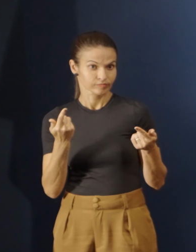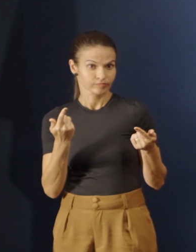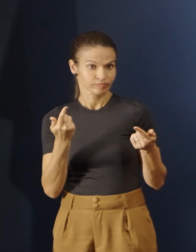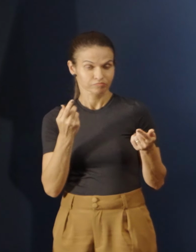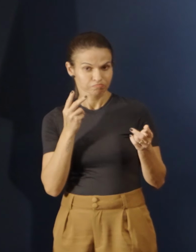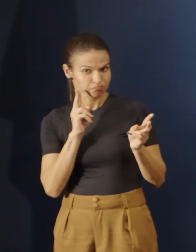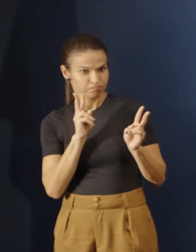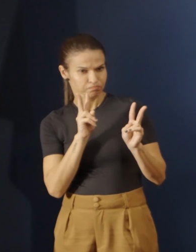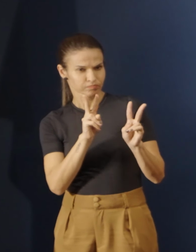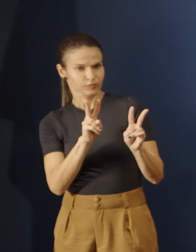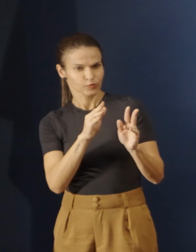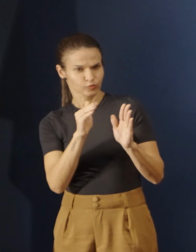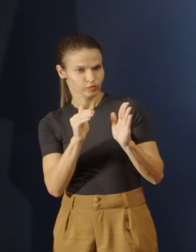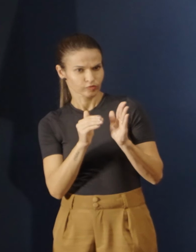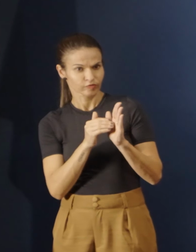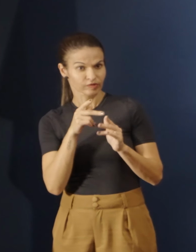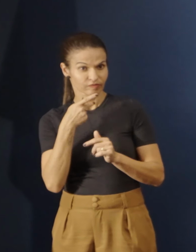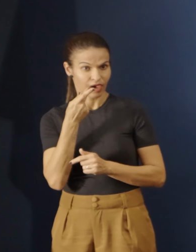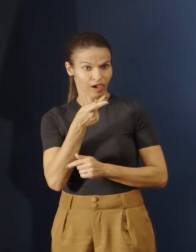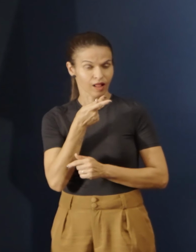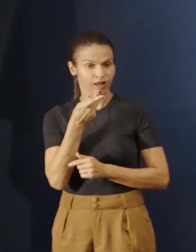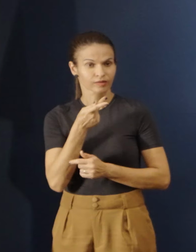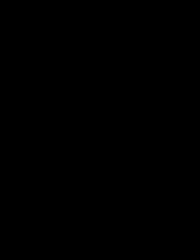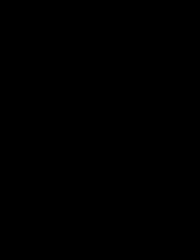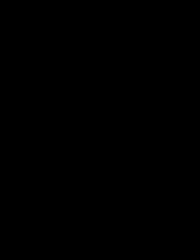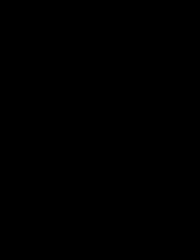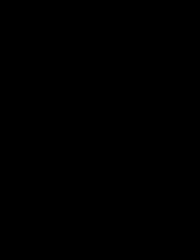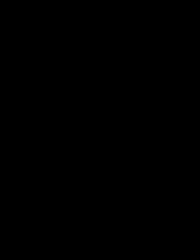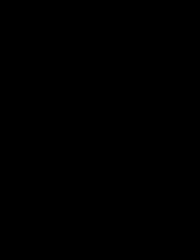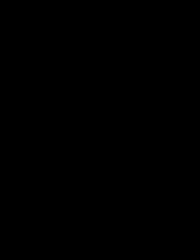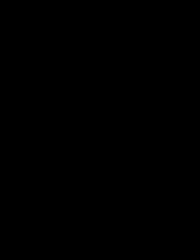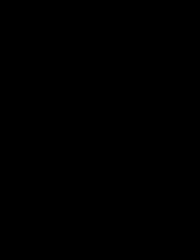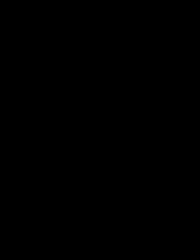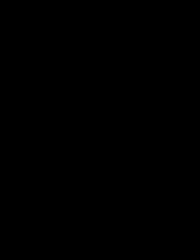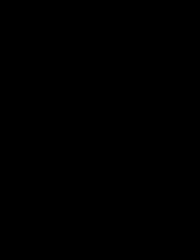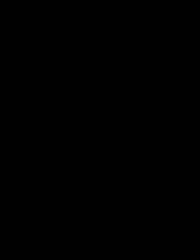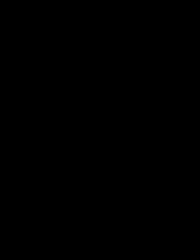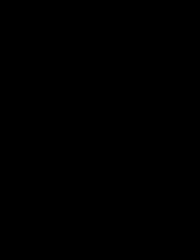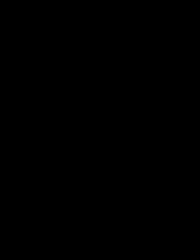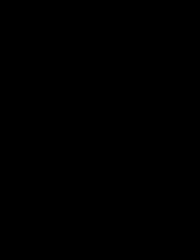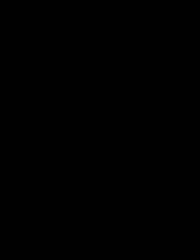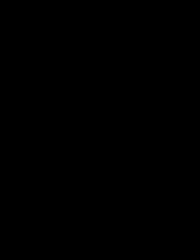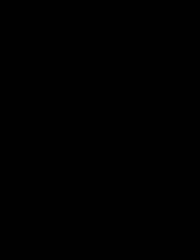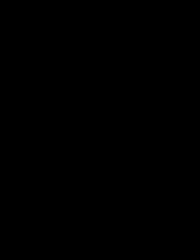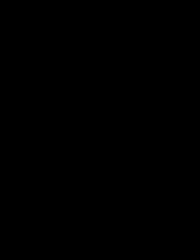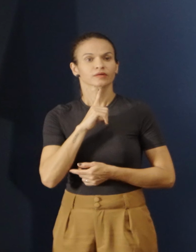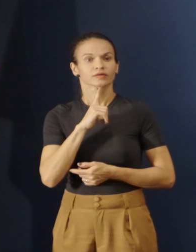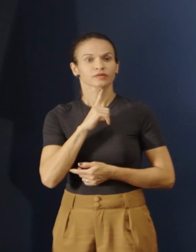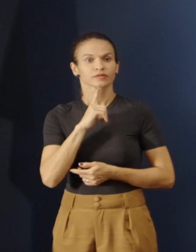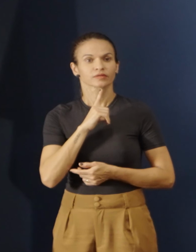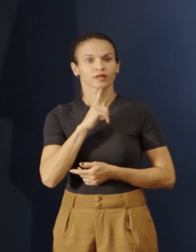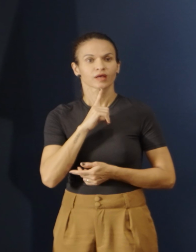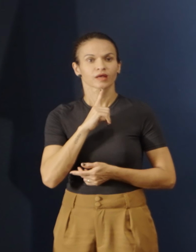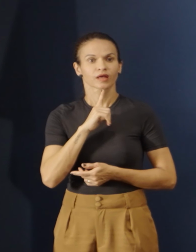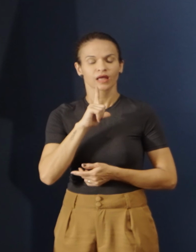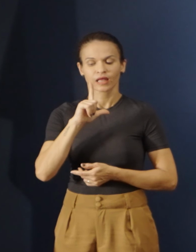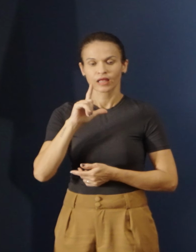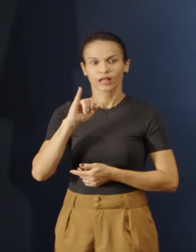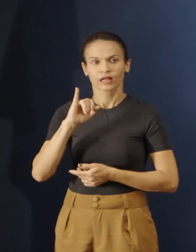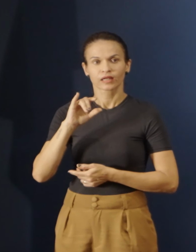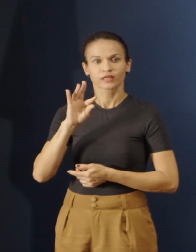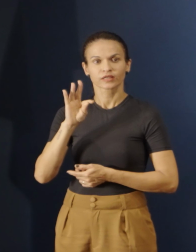visto tudo isso que foi falado, o senhor acha que também tem a questão da liturgia?